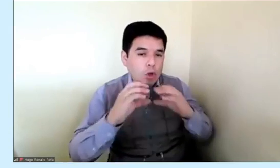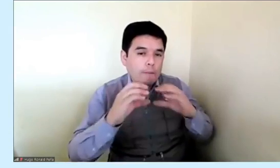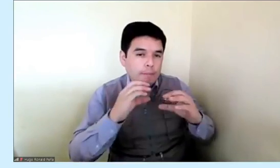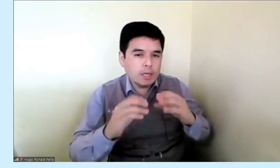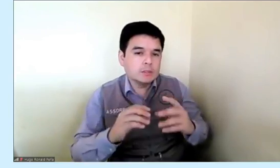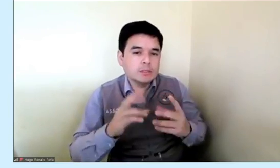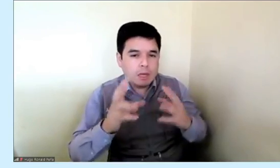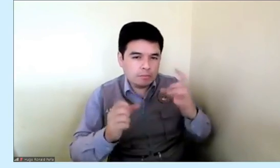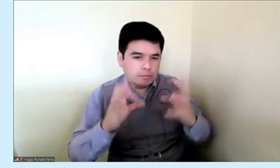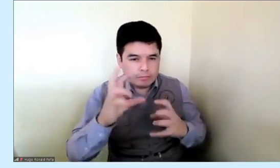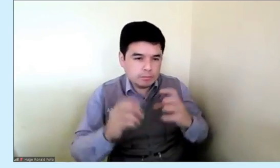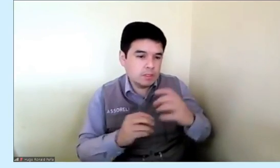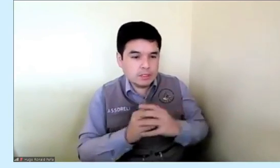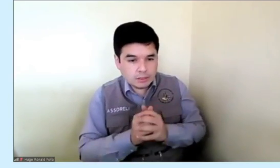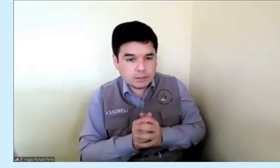1 metro, un poco más, para conversar.